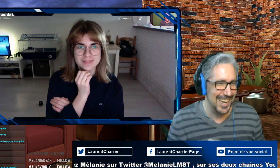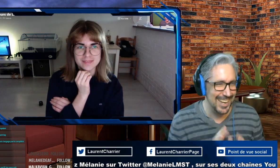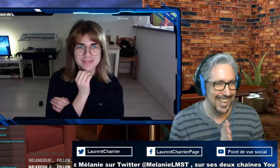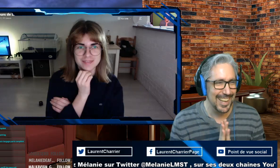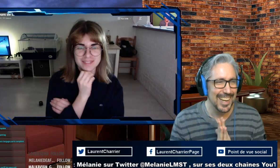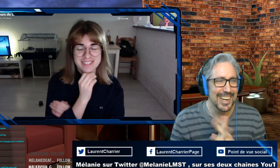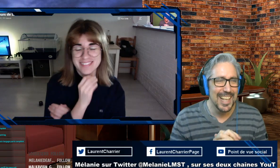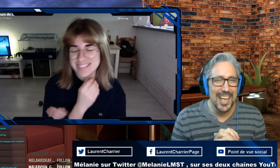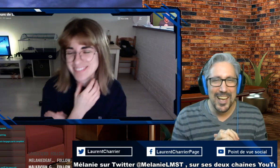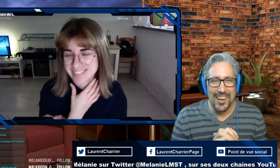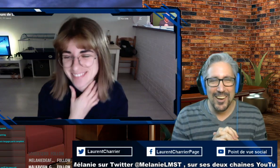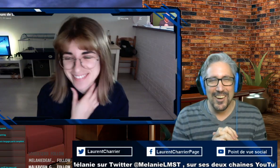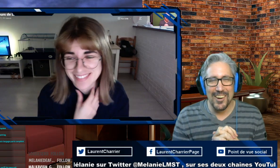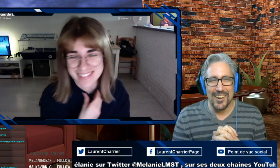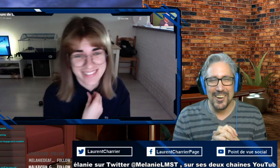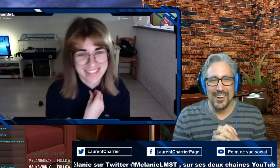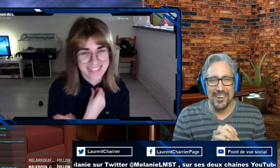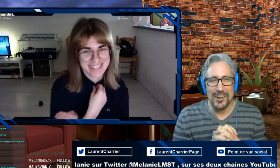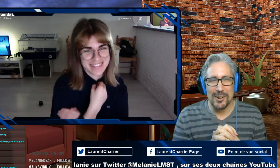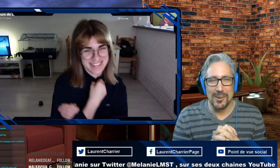professionnel.